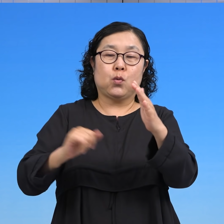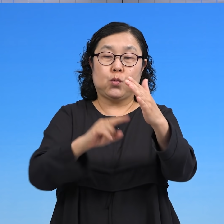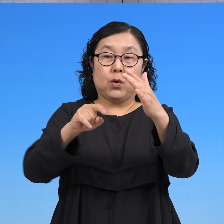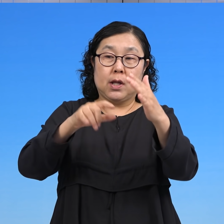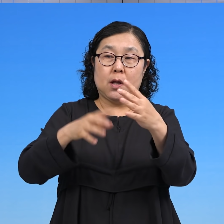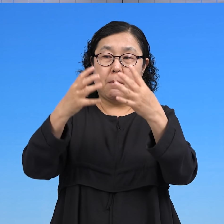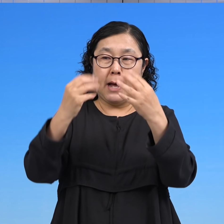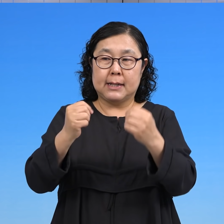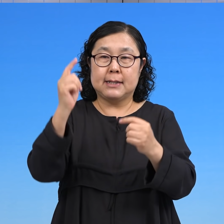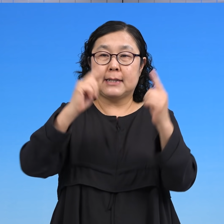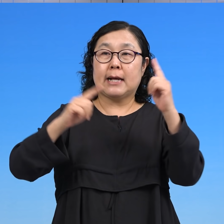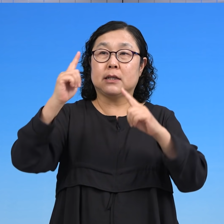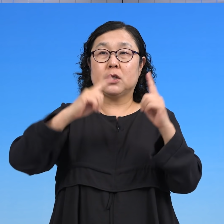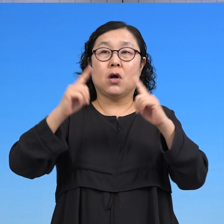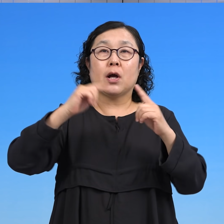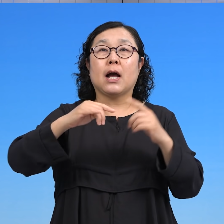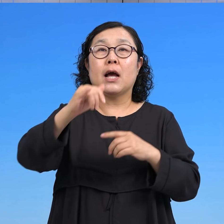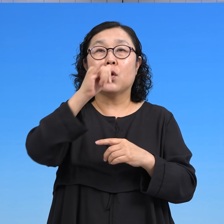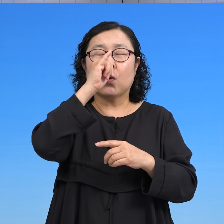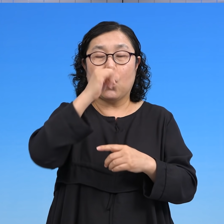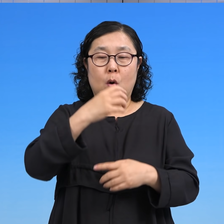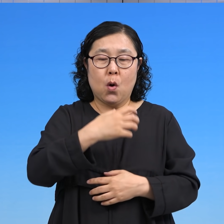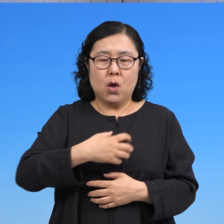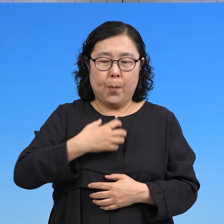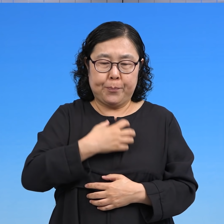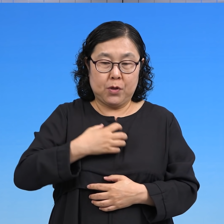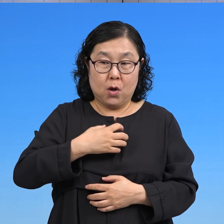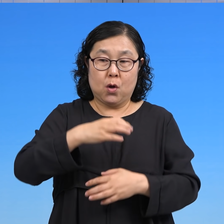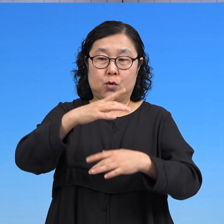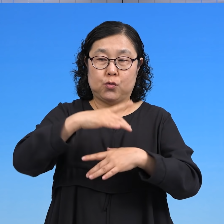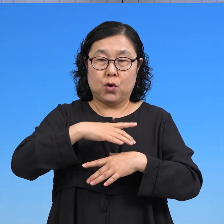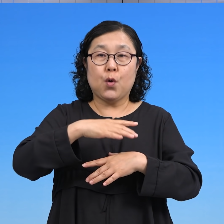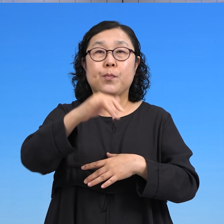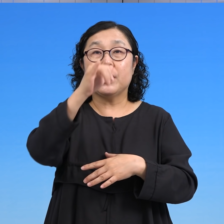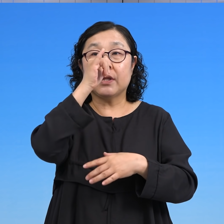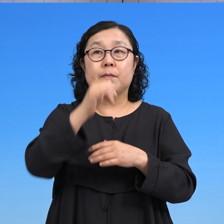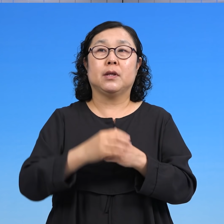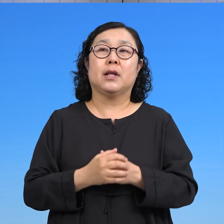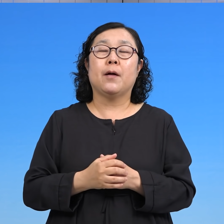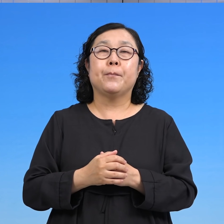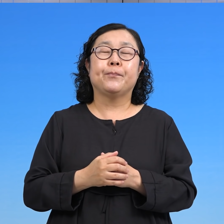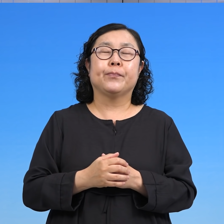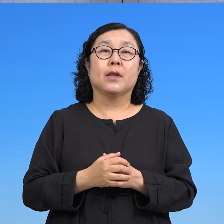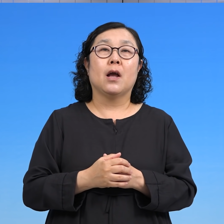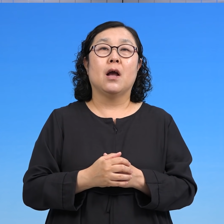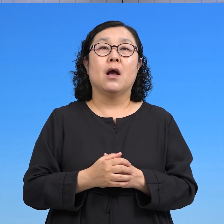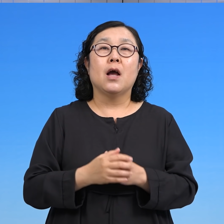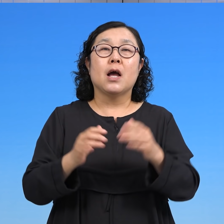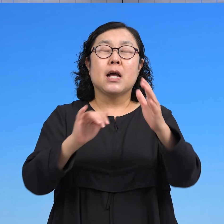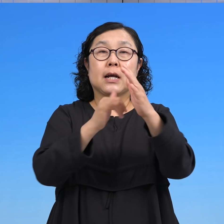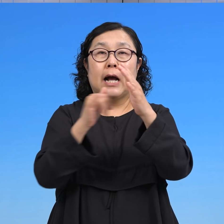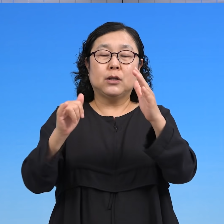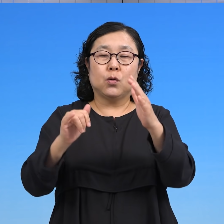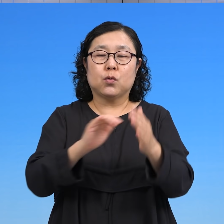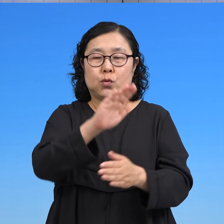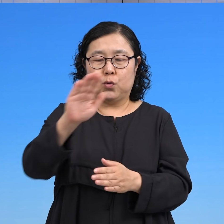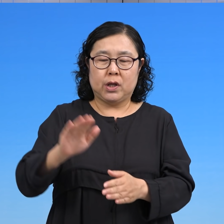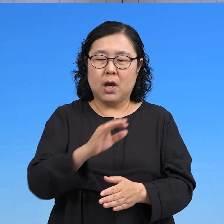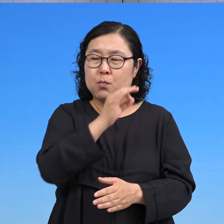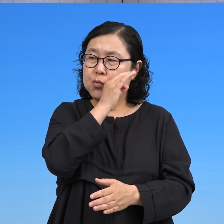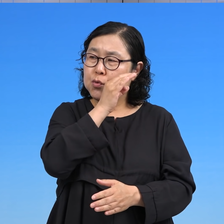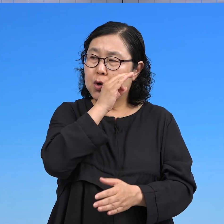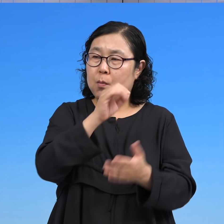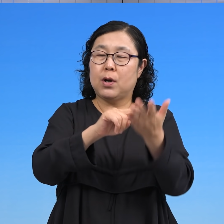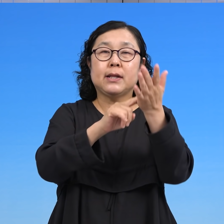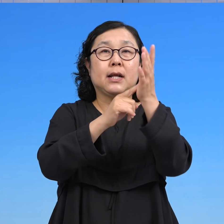상처가 오가고 있고 아픔이 있고 염려와 두려움이 있고 맨 마지막에 이 멘트가 너무 와닿지 않습니까? 가족은